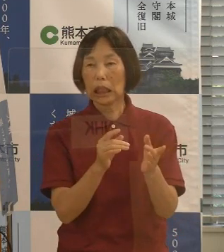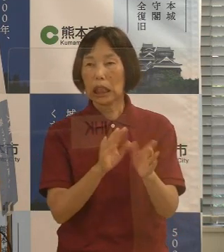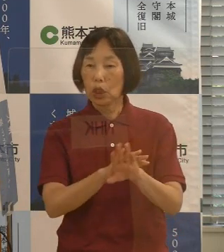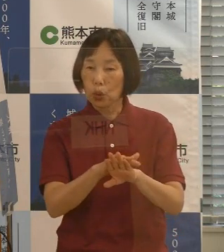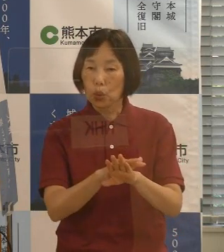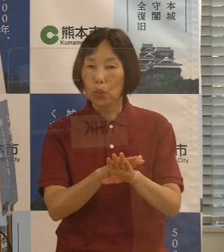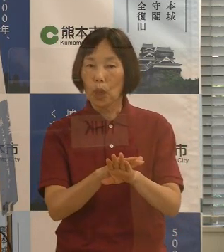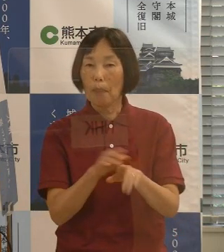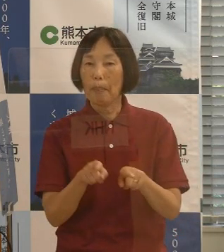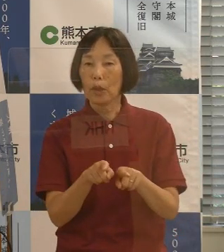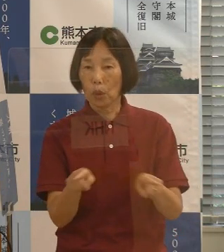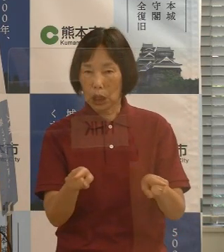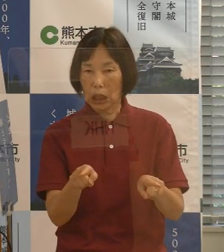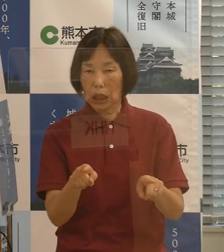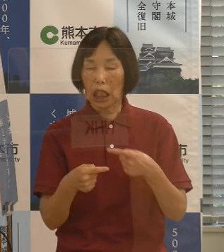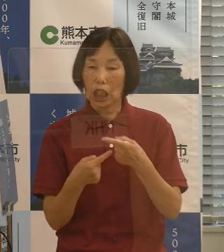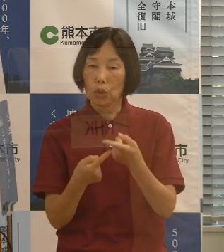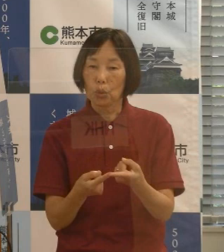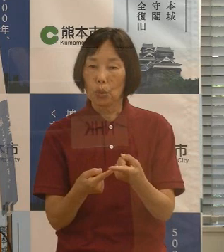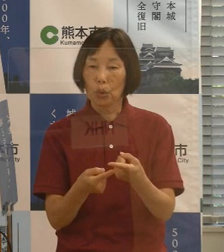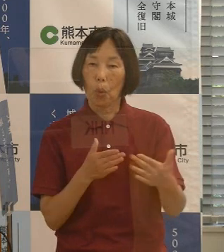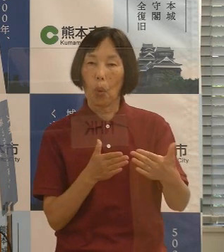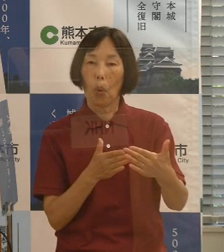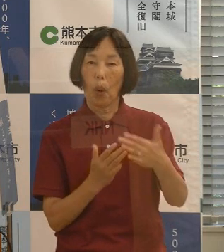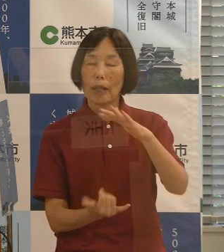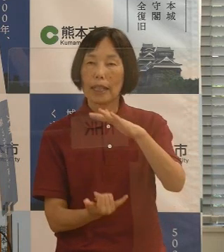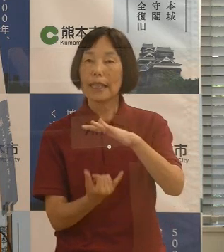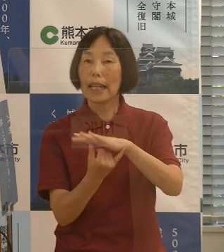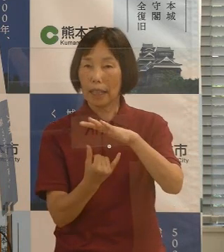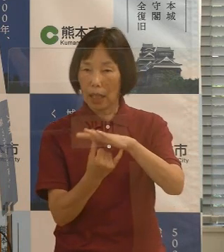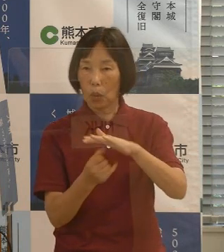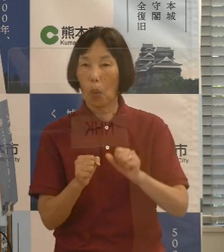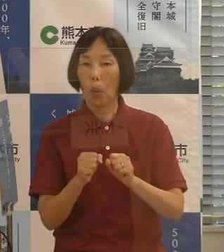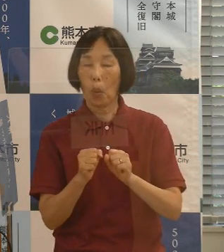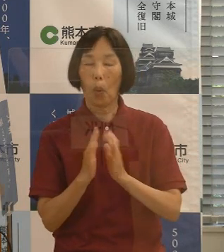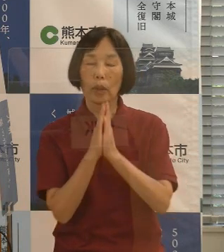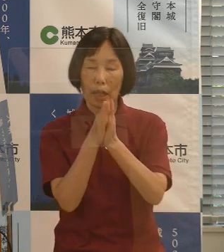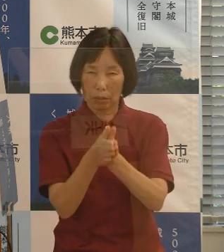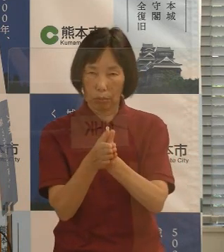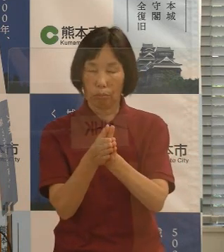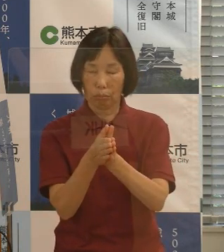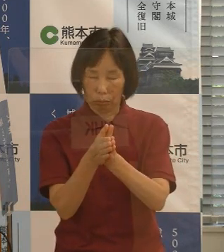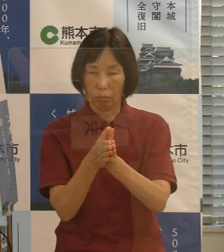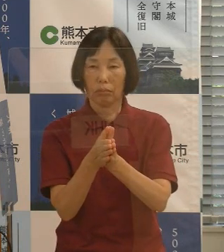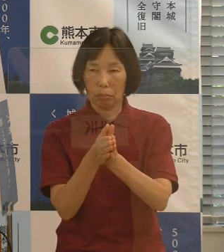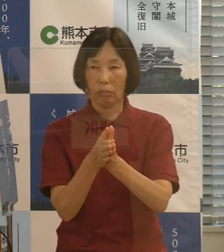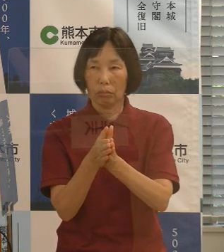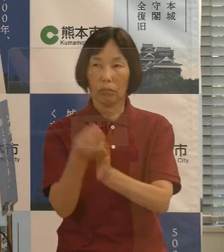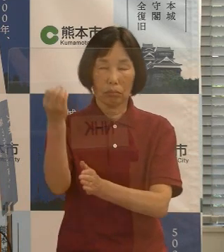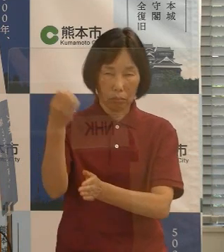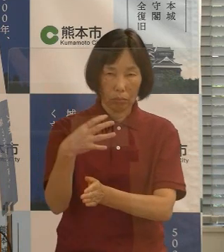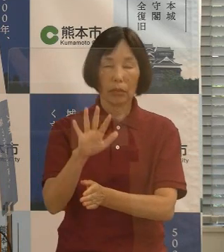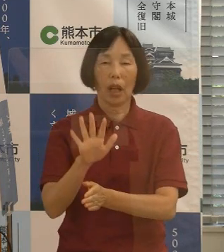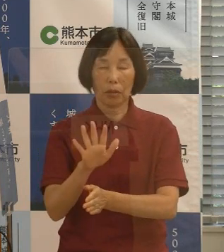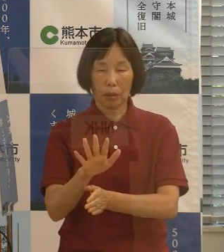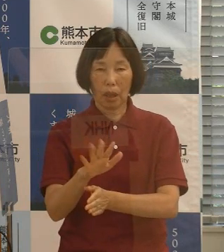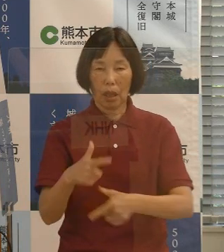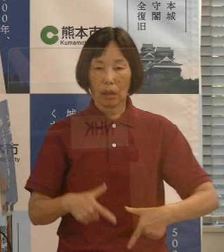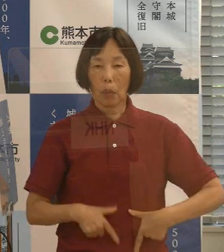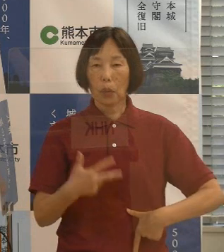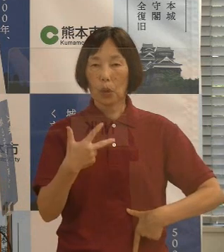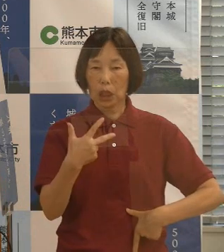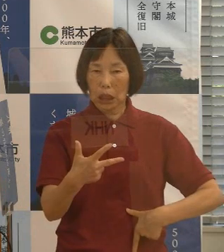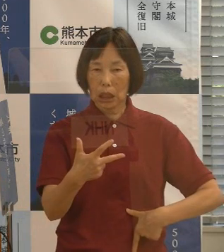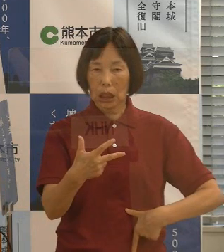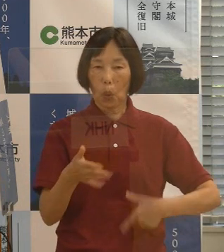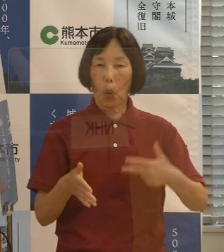は、入場制限というのが20日から要請されると、はい、で、まあ、熊本市いろんな施設ありますけれども、うん、市長として